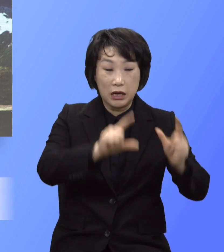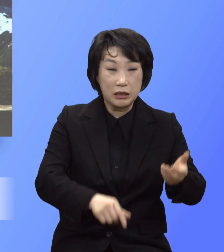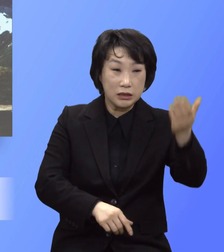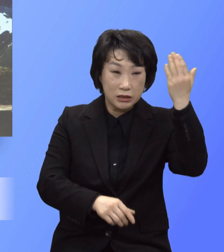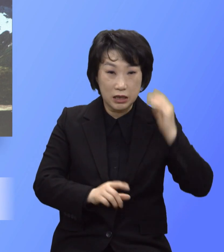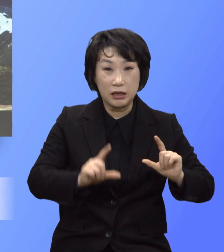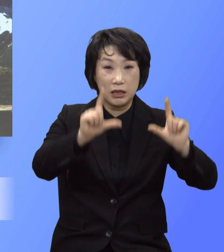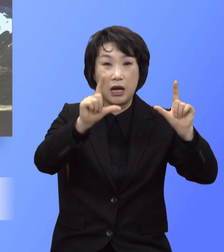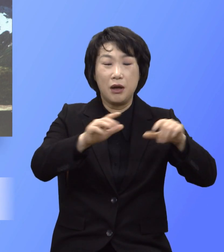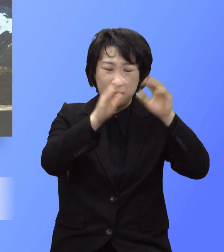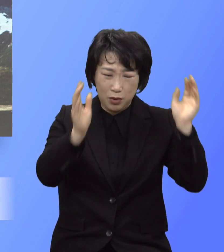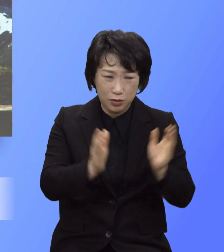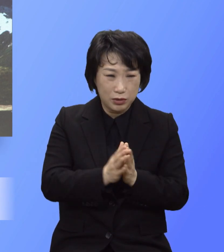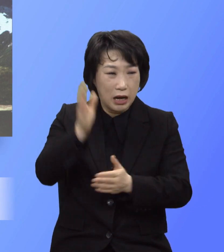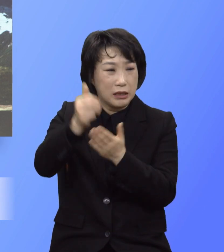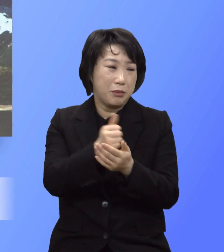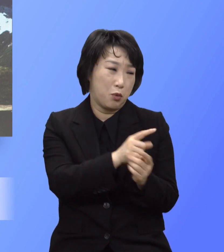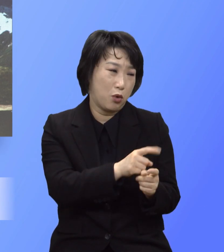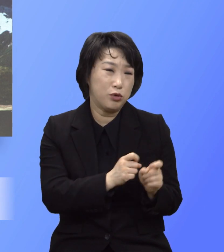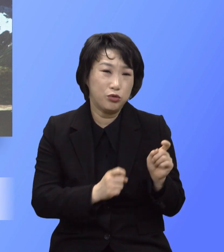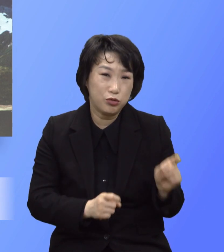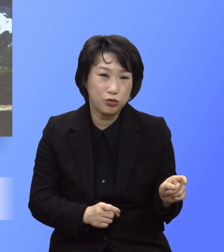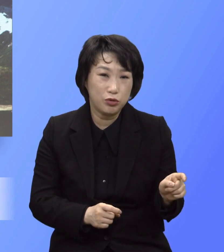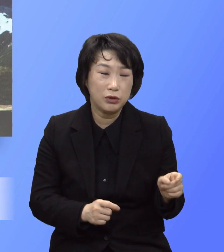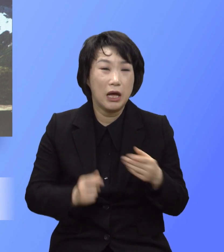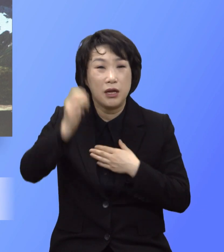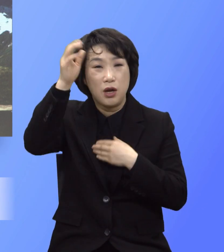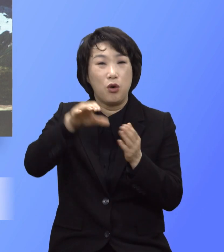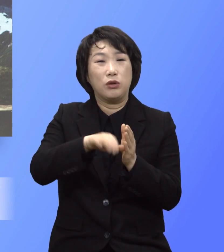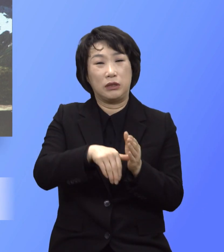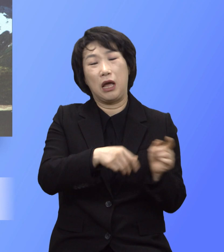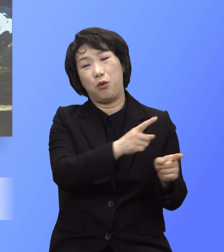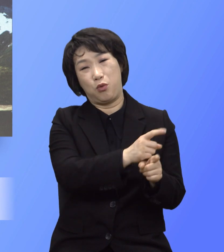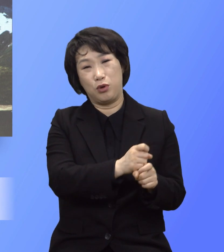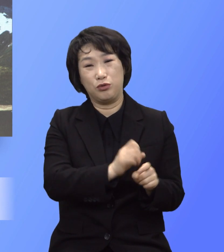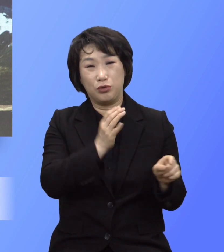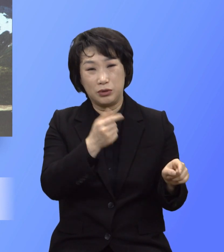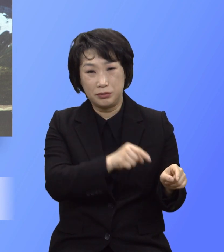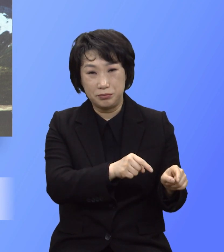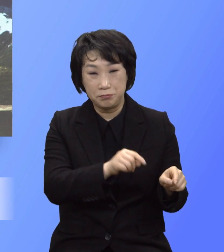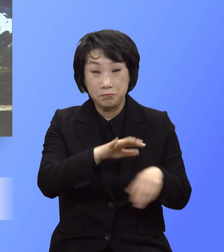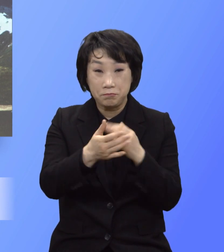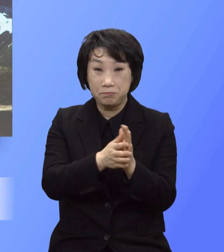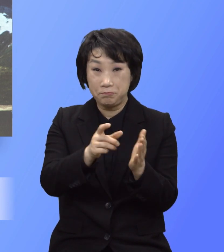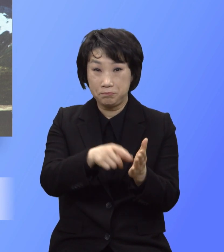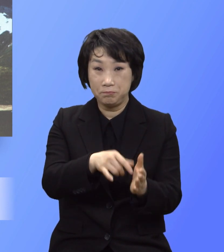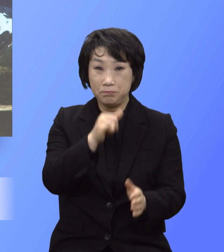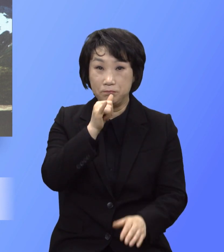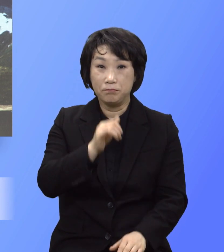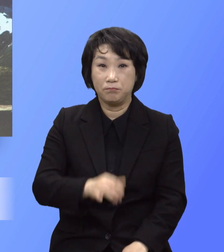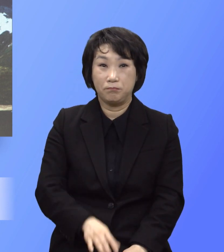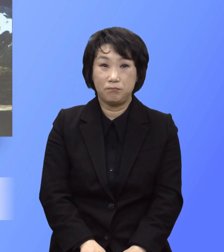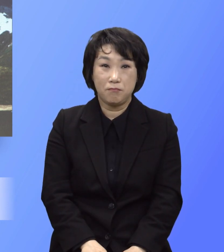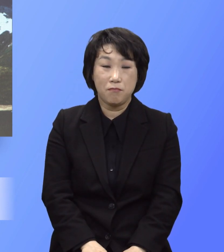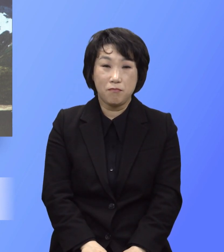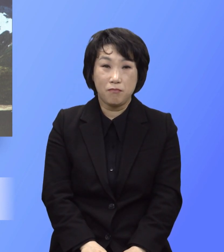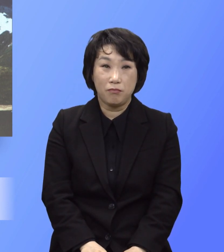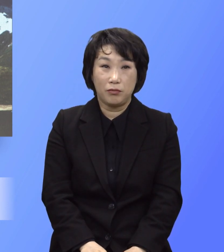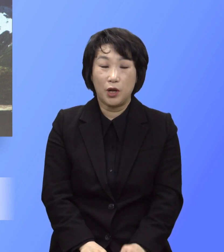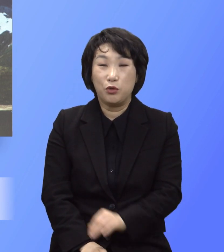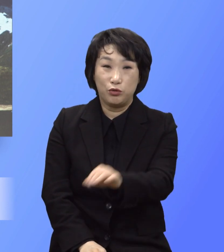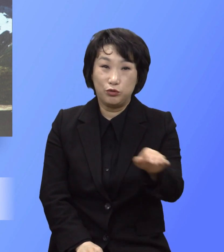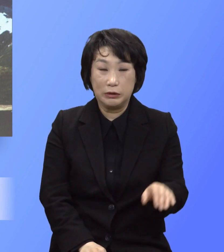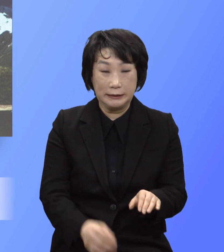날은 하나님의 원수요, 내 영혼의 원수라고 성경은 말하지 않았던가?